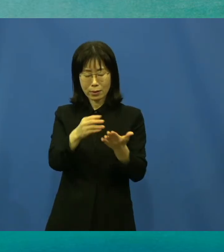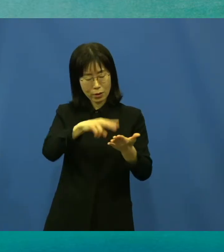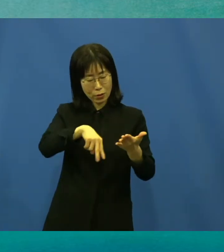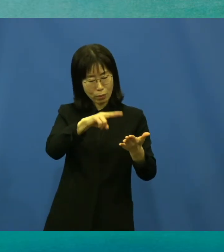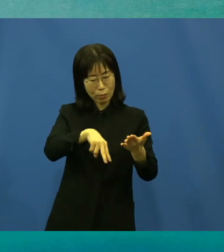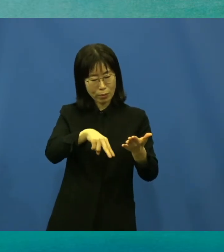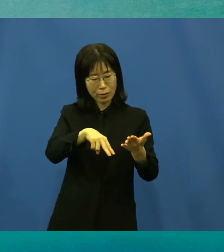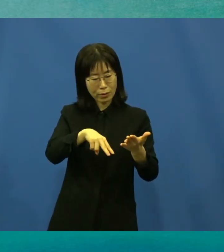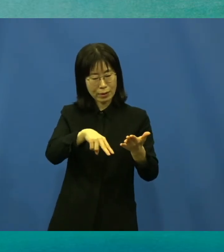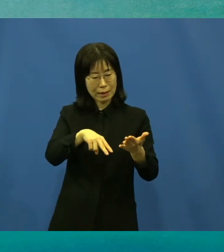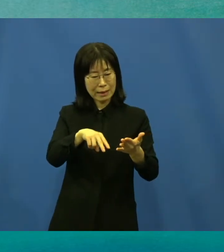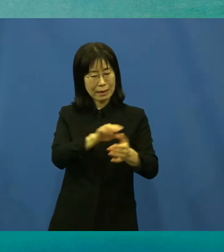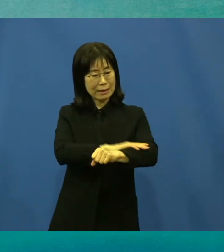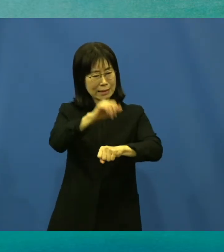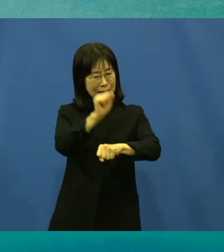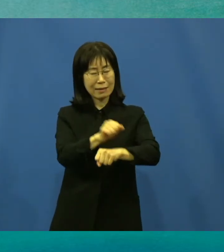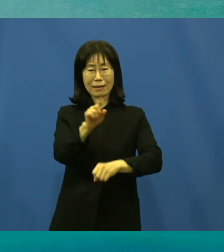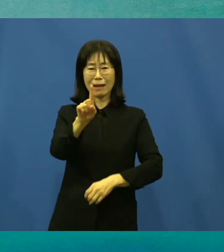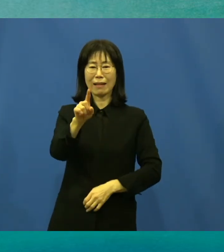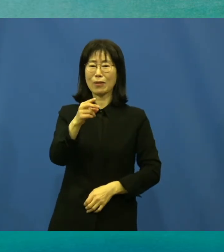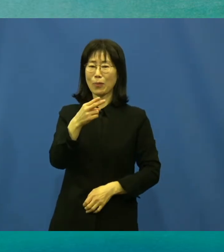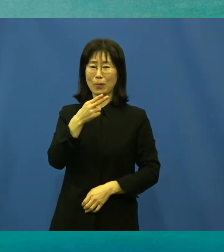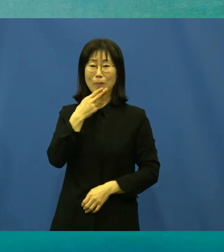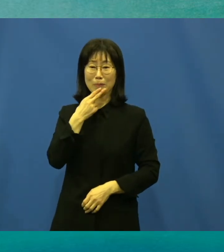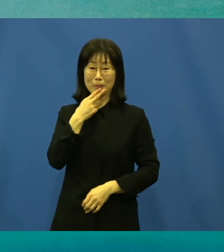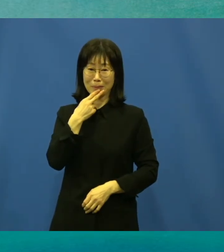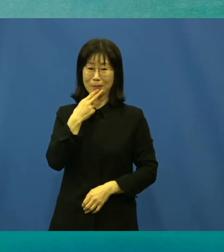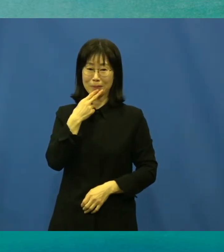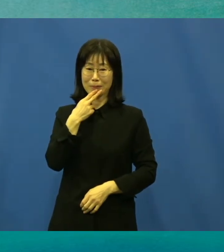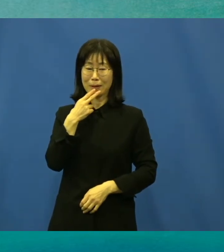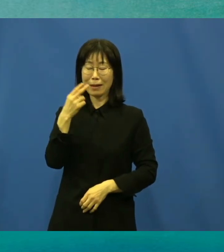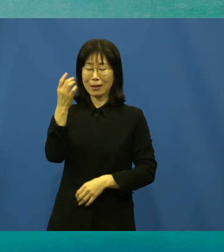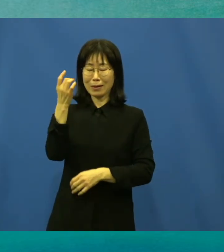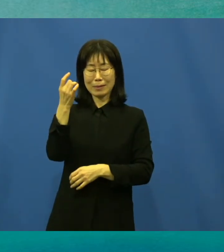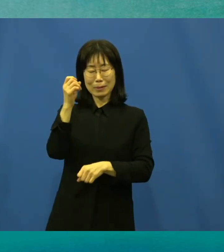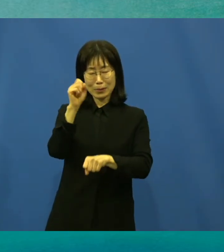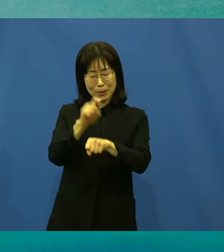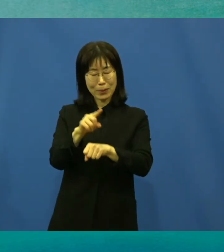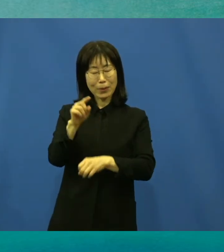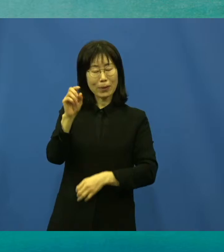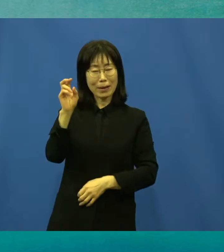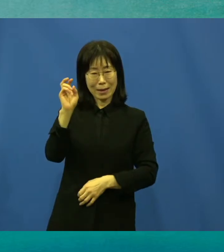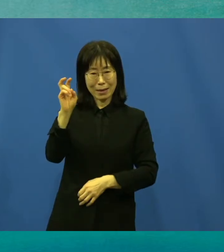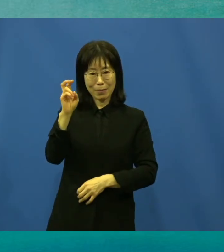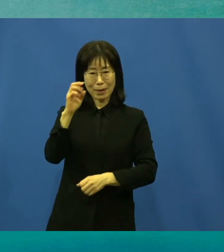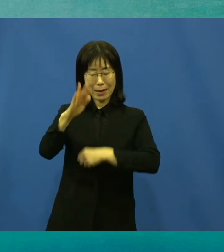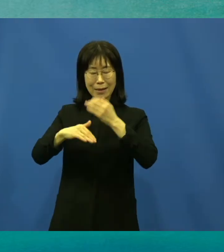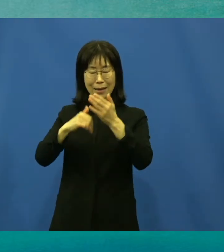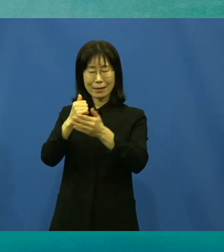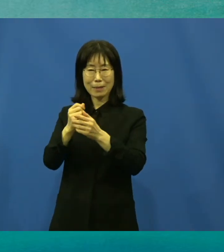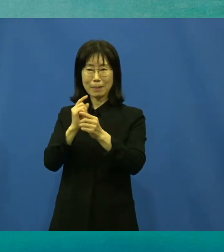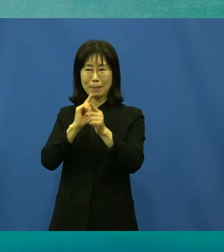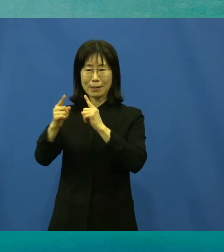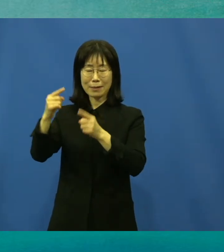않습니다. 그는 처음부터 도주하는 자였습니다. 하나님의 말씀에 불순종하고 도망을 쳤습니다.